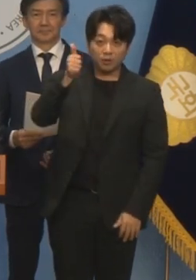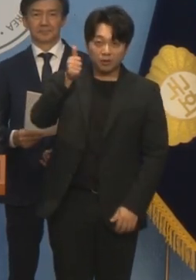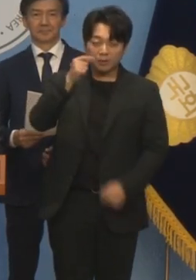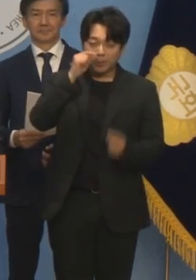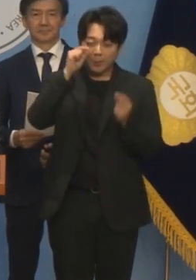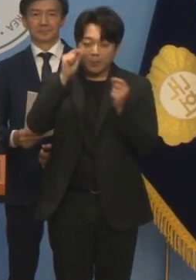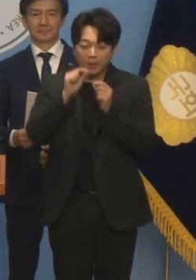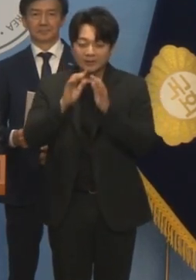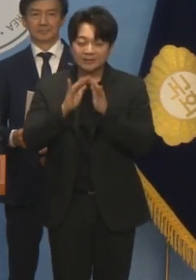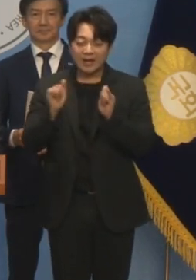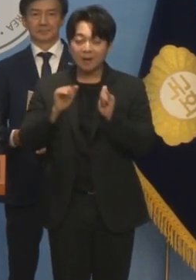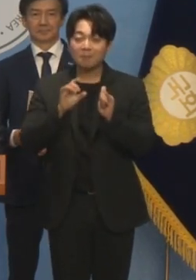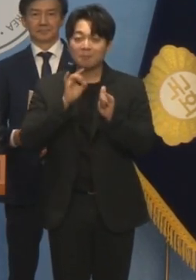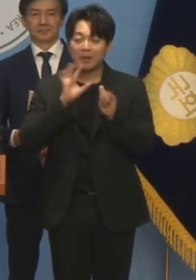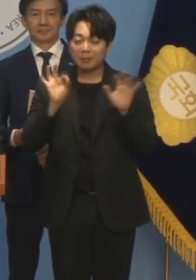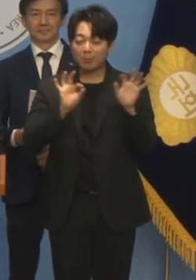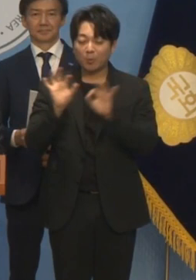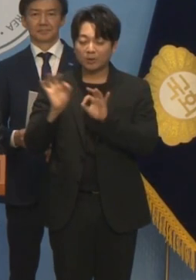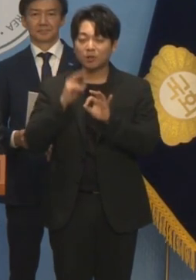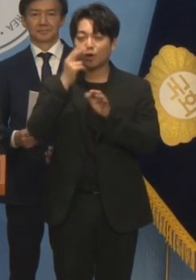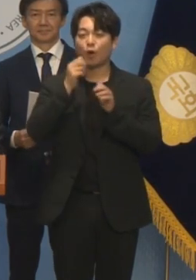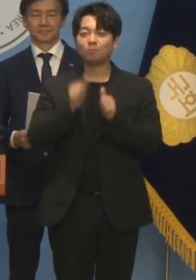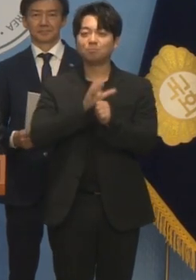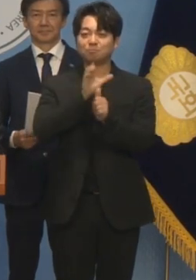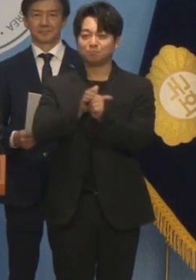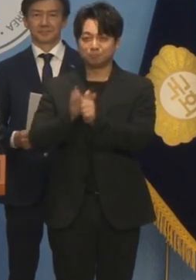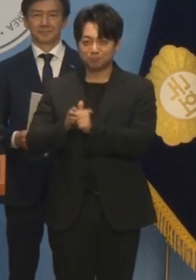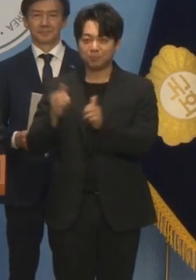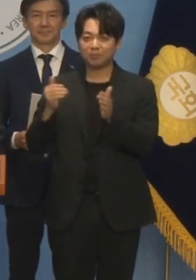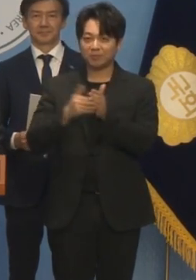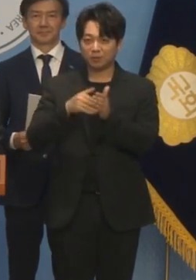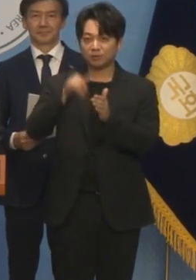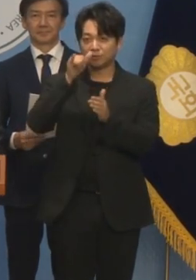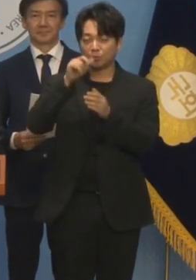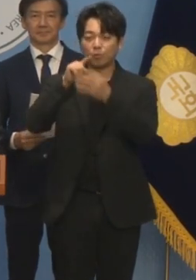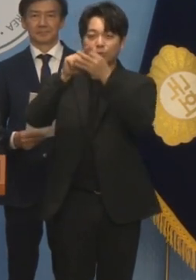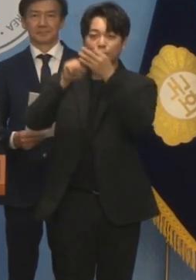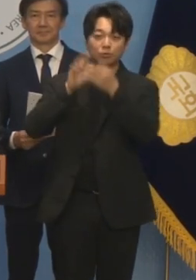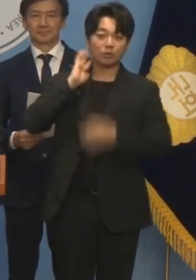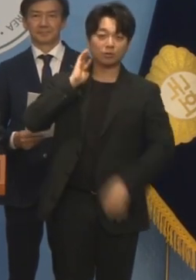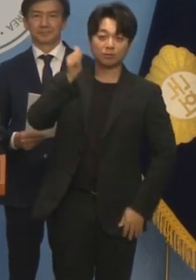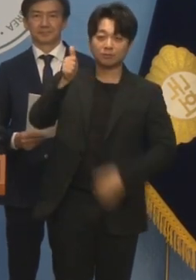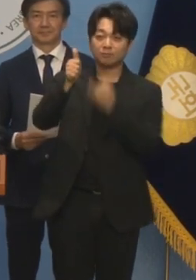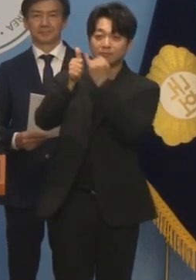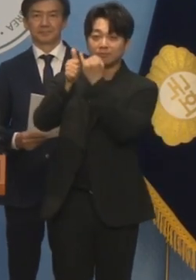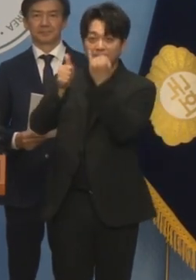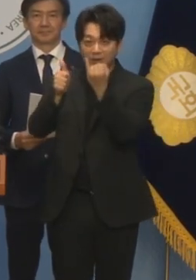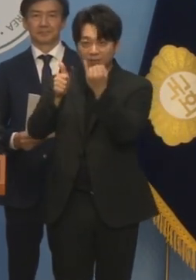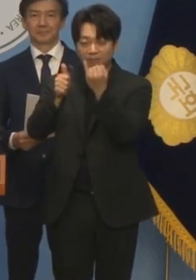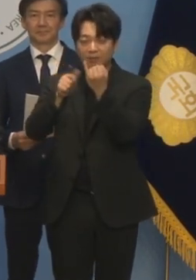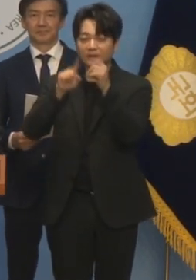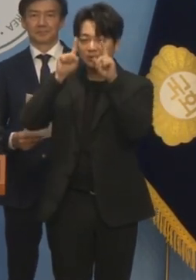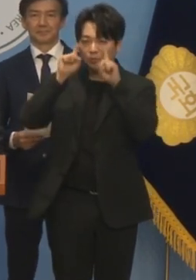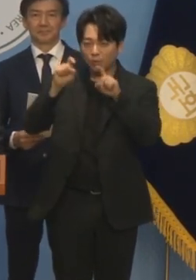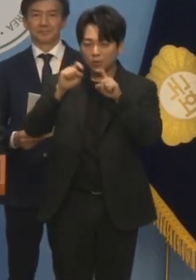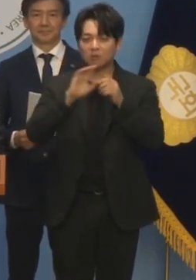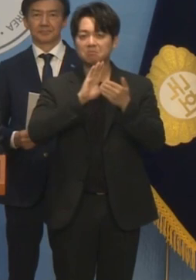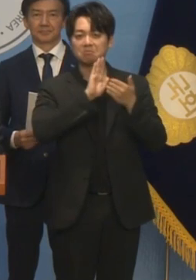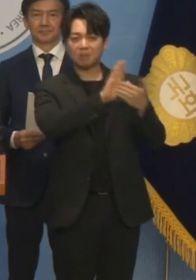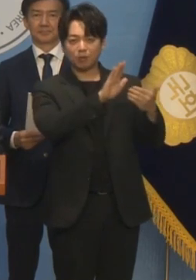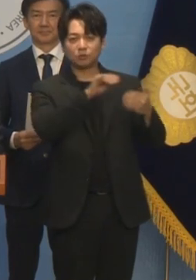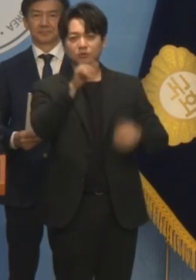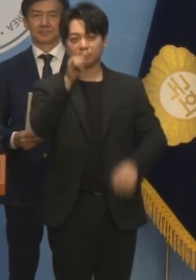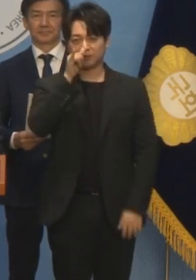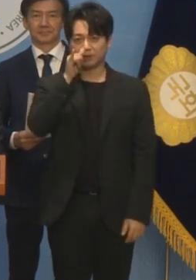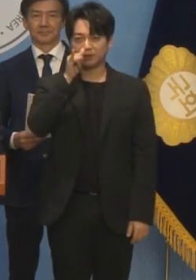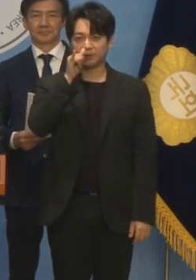단행했습니다. 작년 2월 도이치모터스 주가 조작 공범들의 1심 선고가 있었음에도 철저히 손 놓고